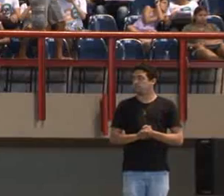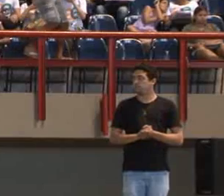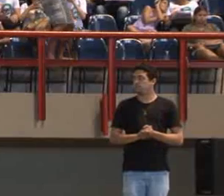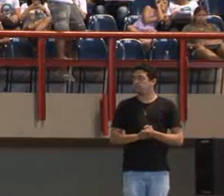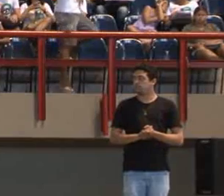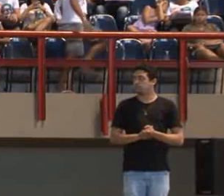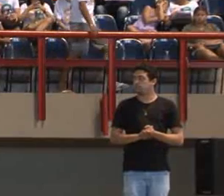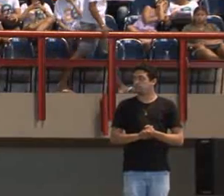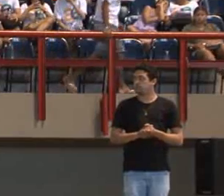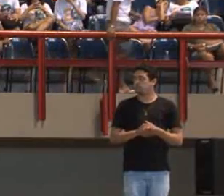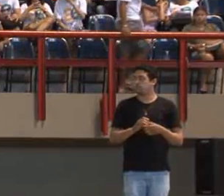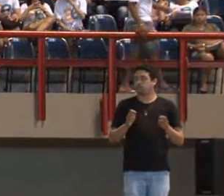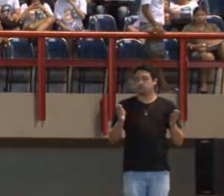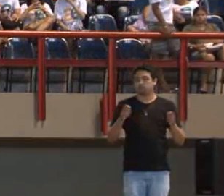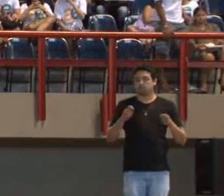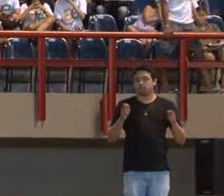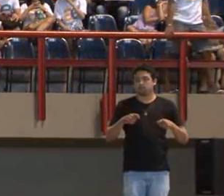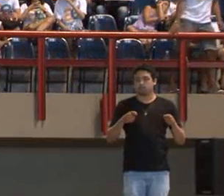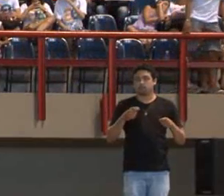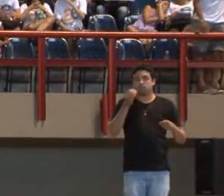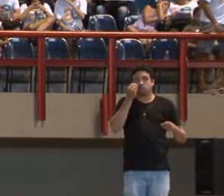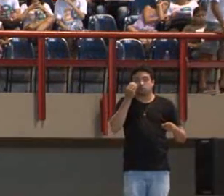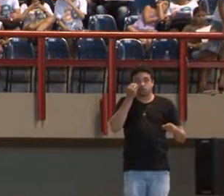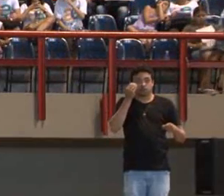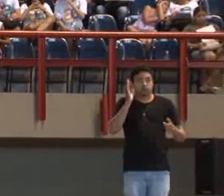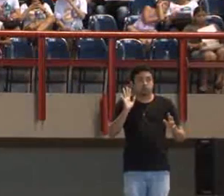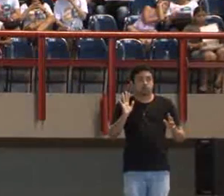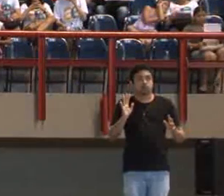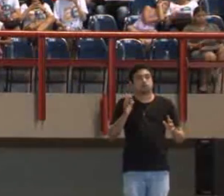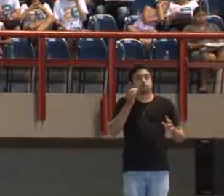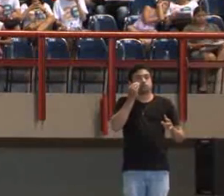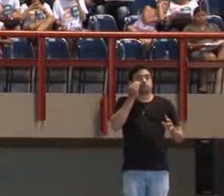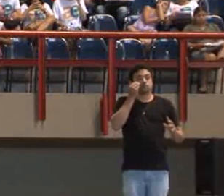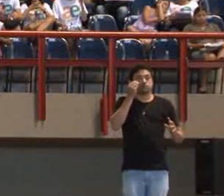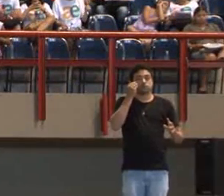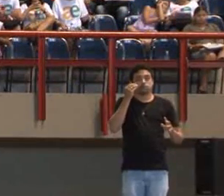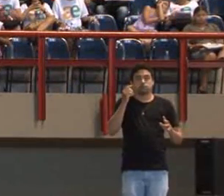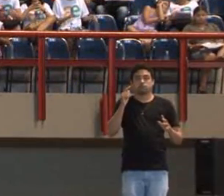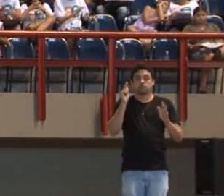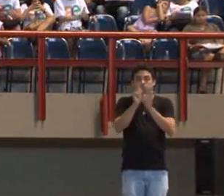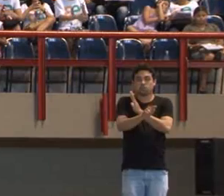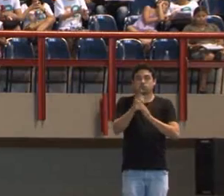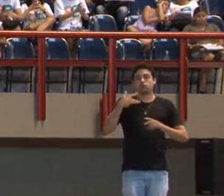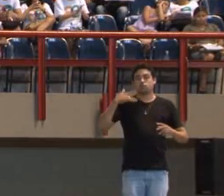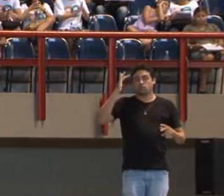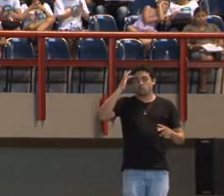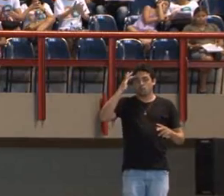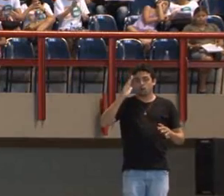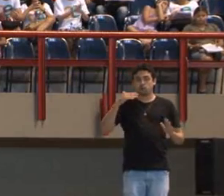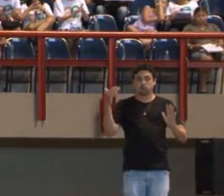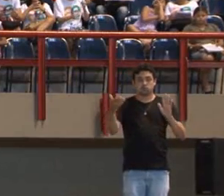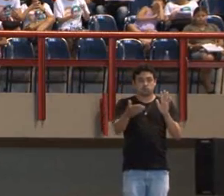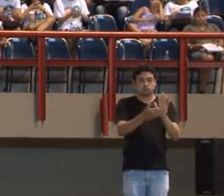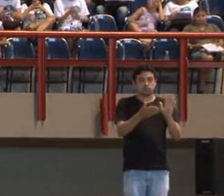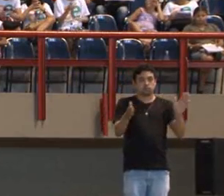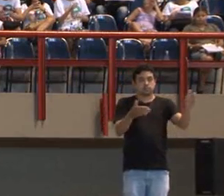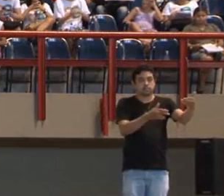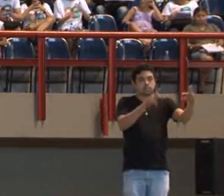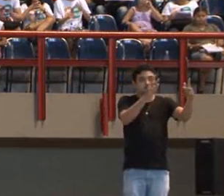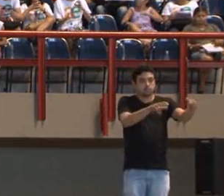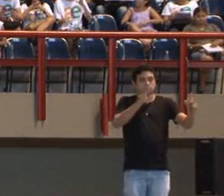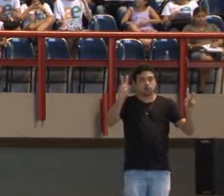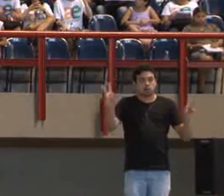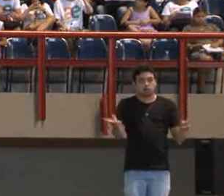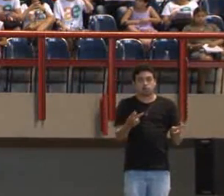Sou capaz de apostar. Eu vou fazer um teste aqui. Eu vou falar uma coisa que eu acho que é comum de acontecer na sala de aula